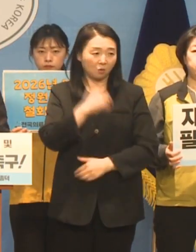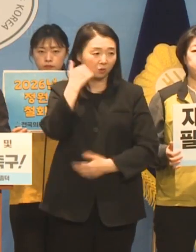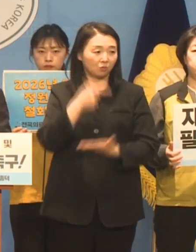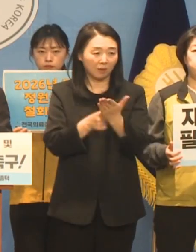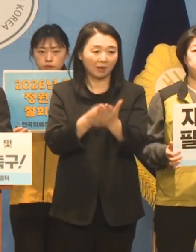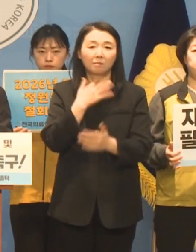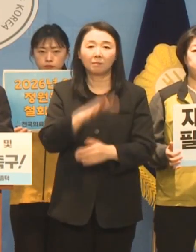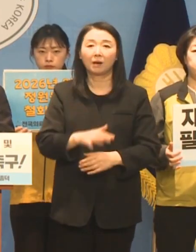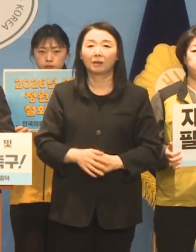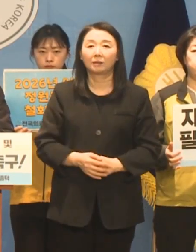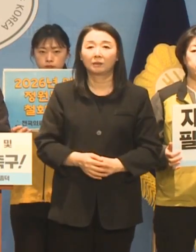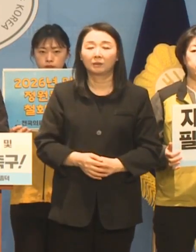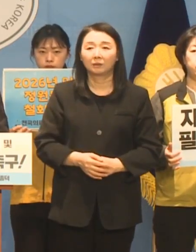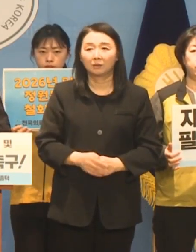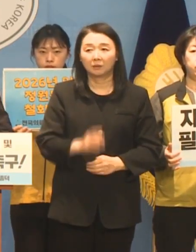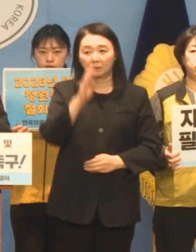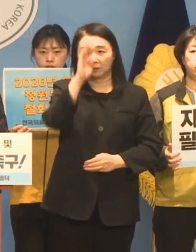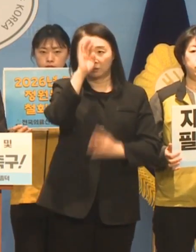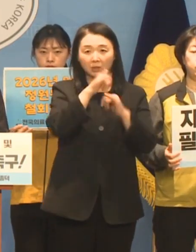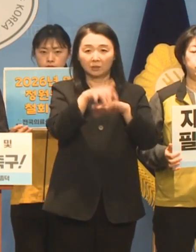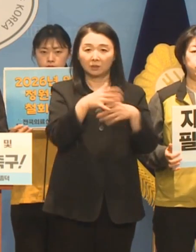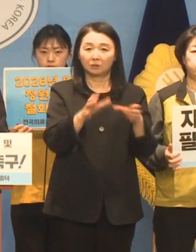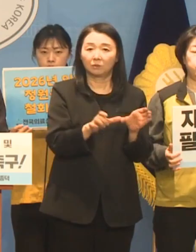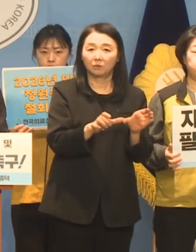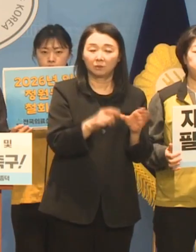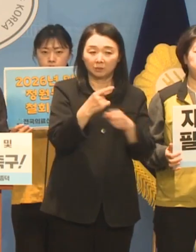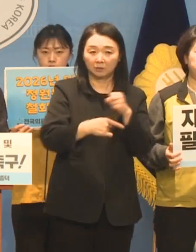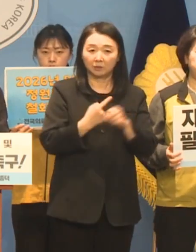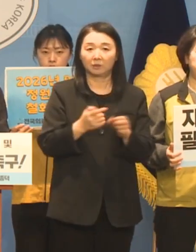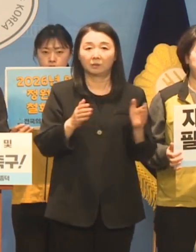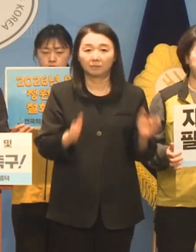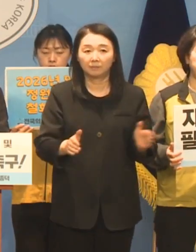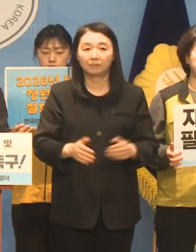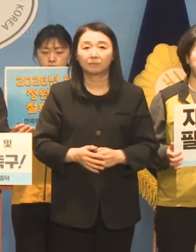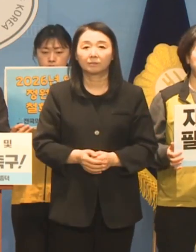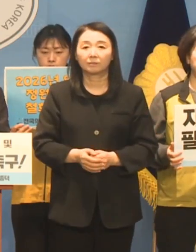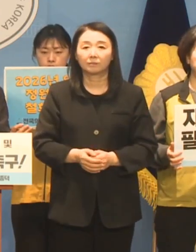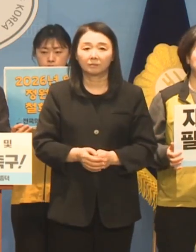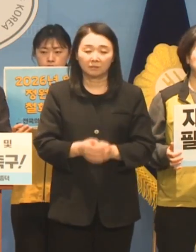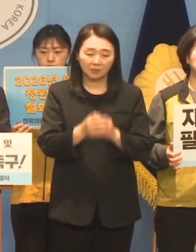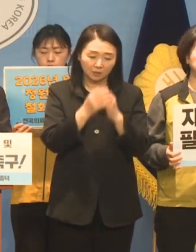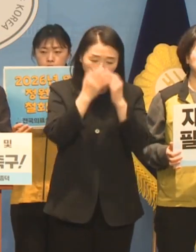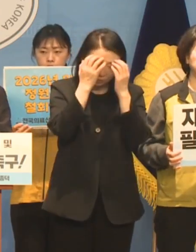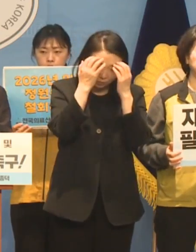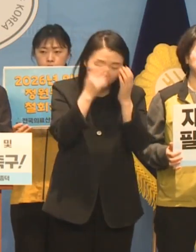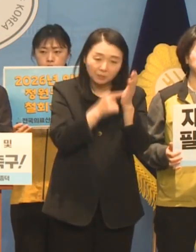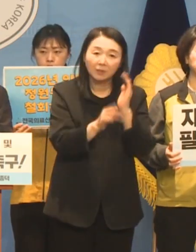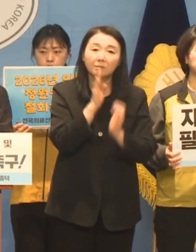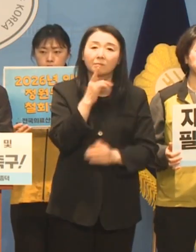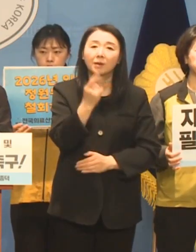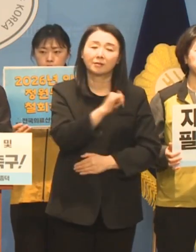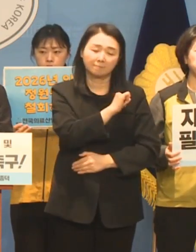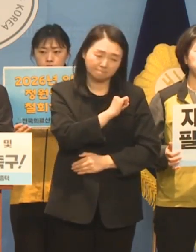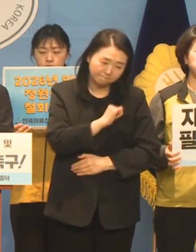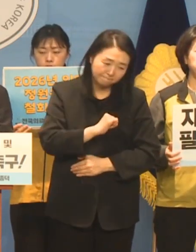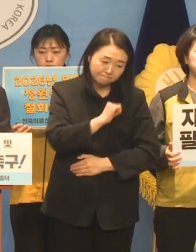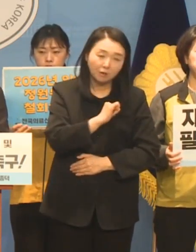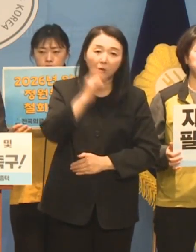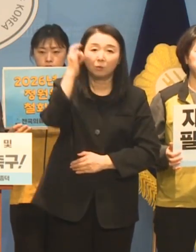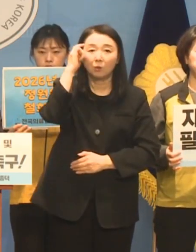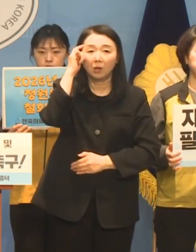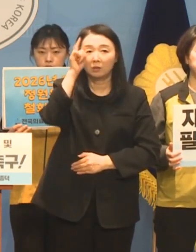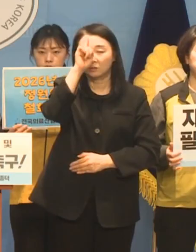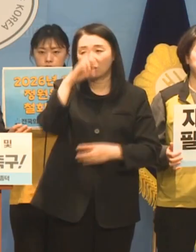있습니다. 저희 환자단체에서는 지난 1년 동안 그 고통과 피해 가운데에서도 버티며 견뎠던 이유는